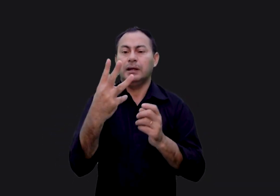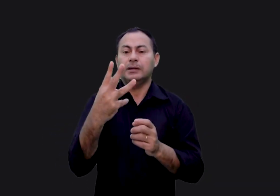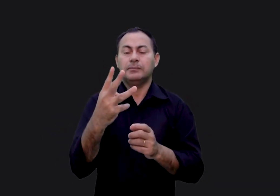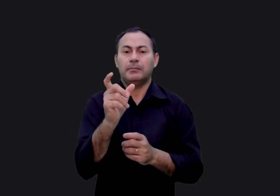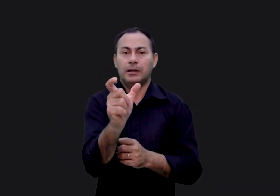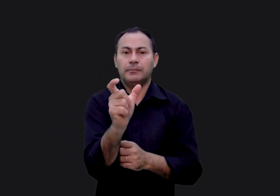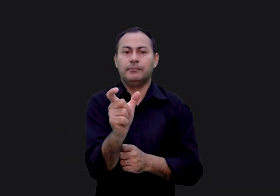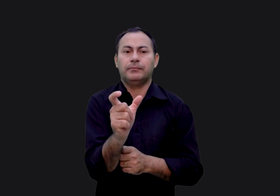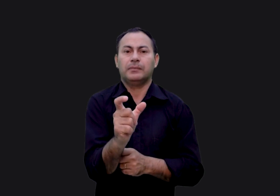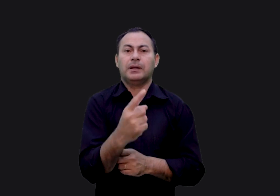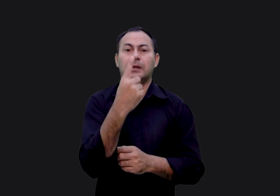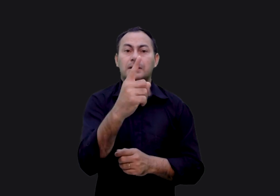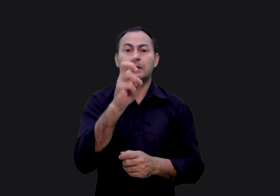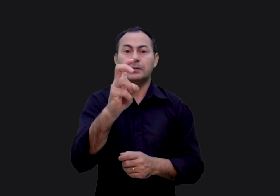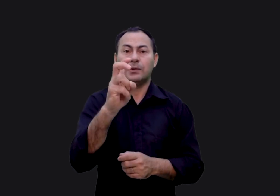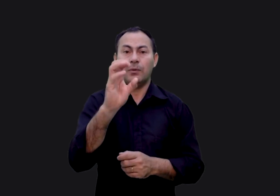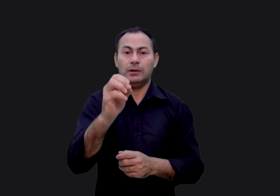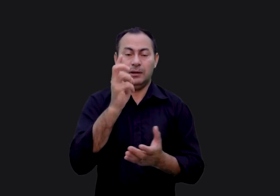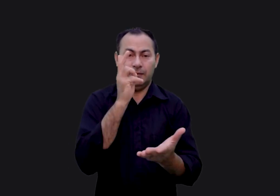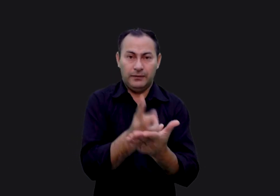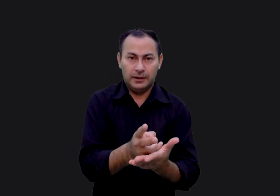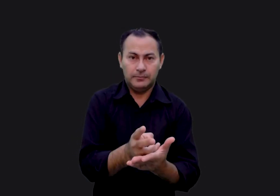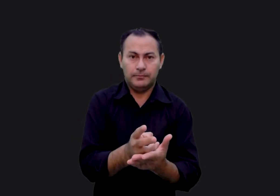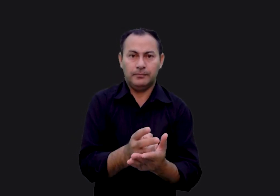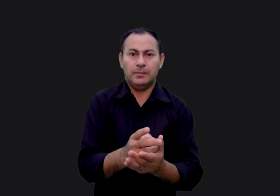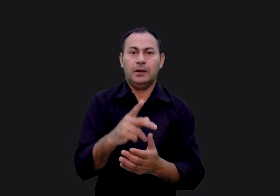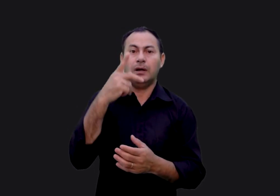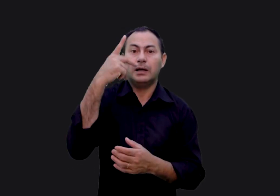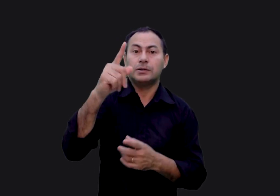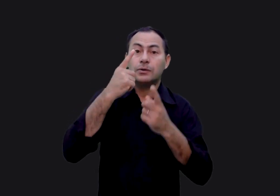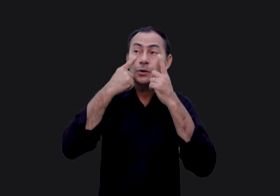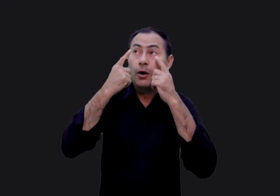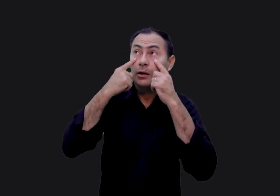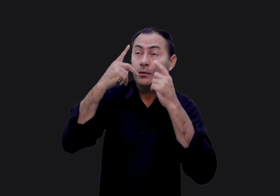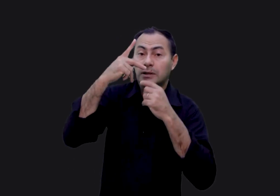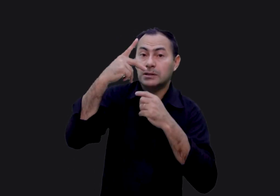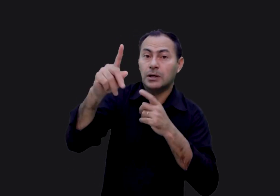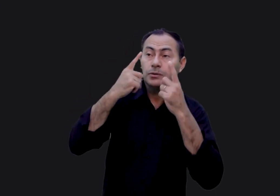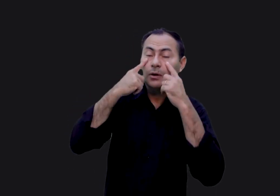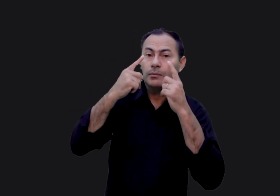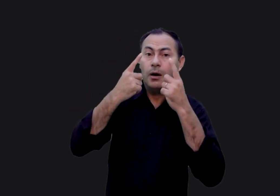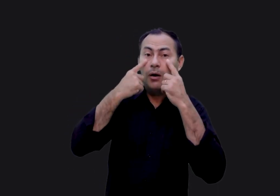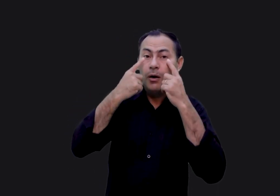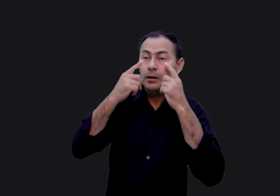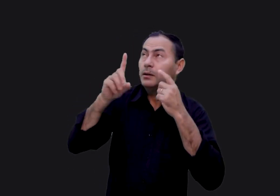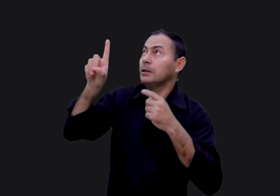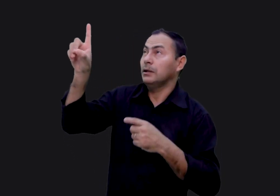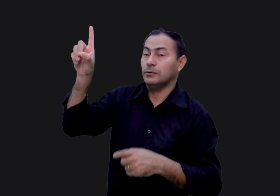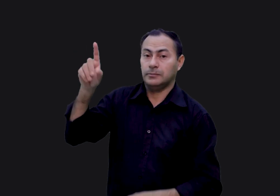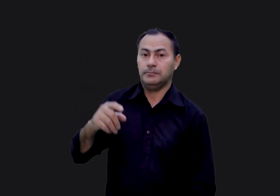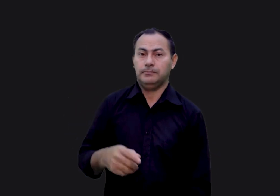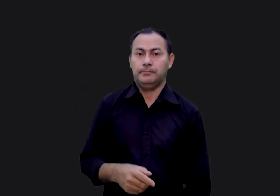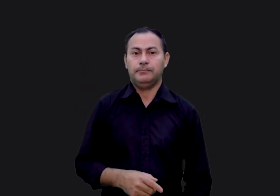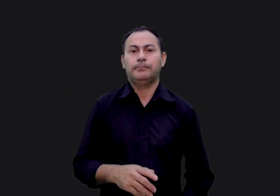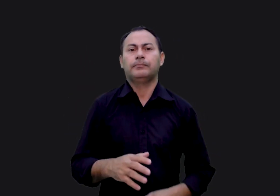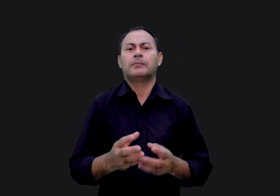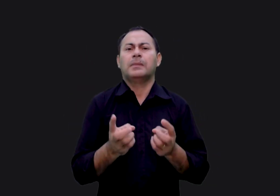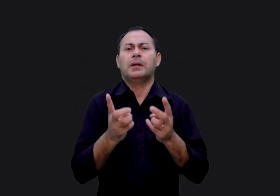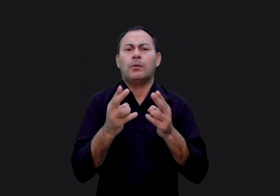3 palavras 150 vezes. Aos seus olhos. Aos olhos de Deus. É